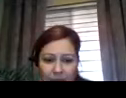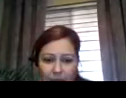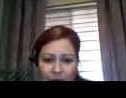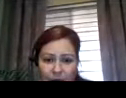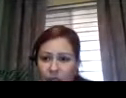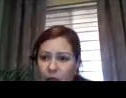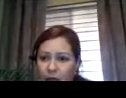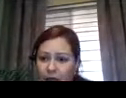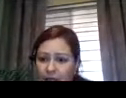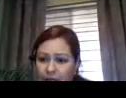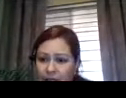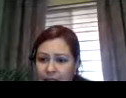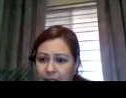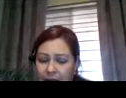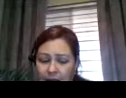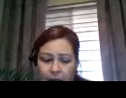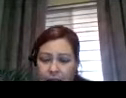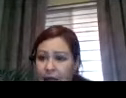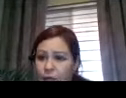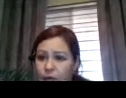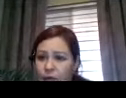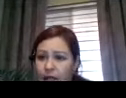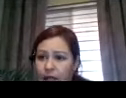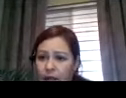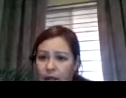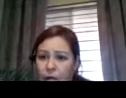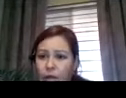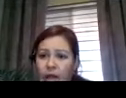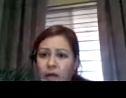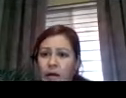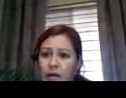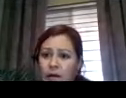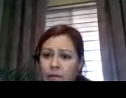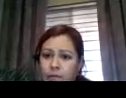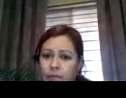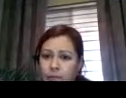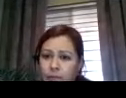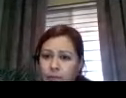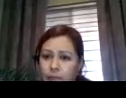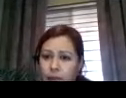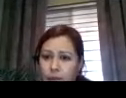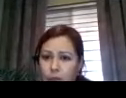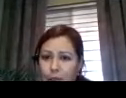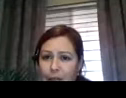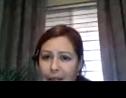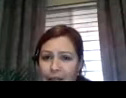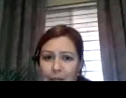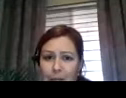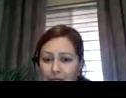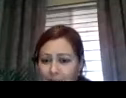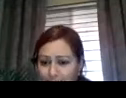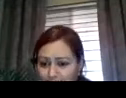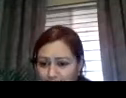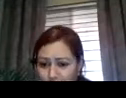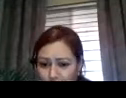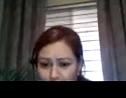que efectivamente lo que más echábamos en falta era una... A ver si soy capaz de salirme de